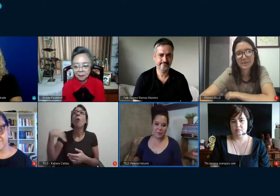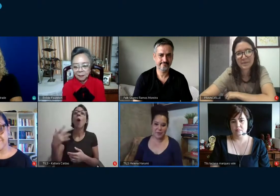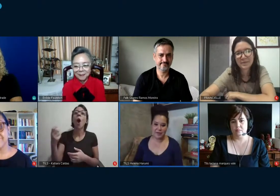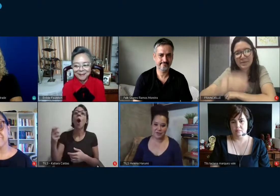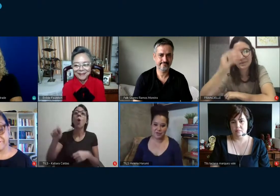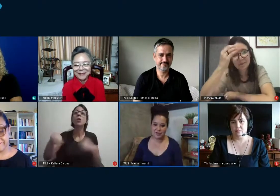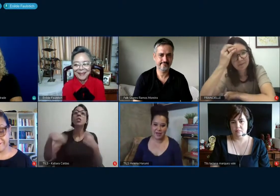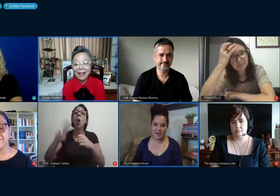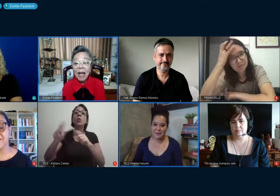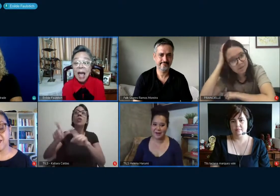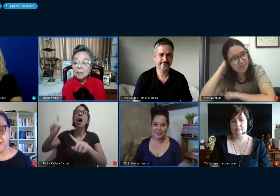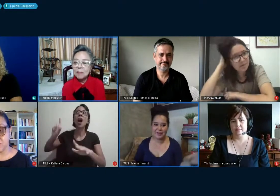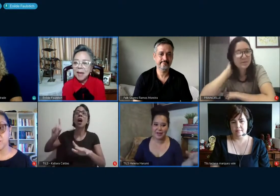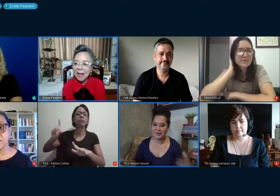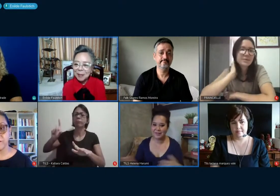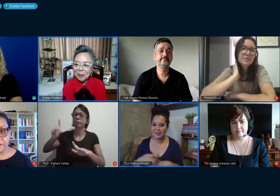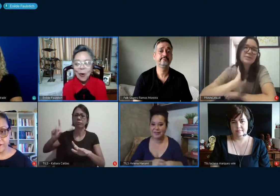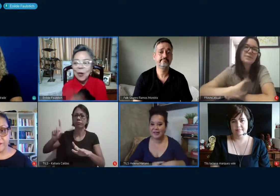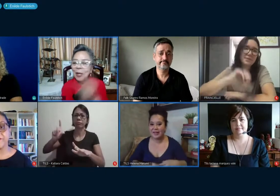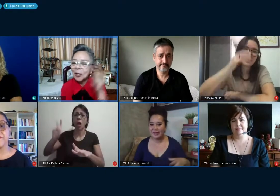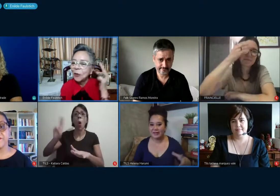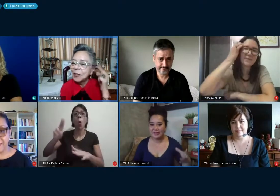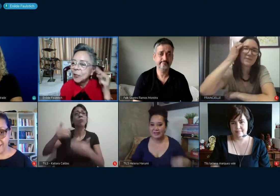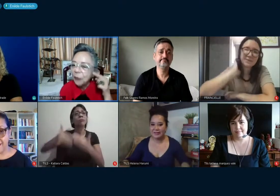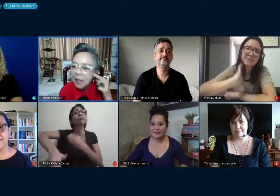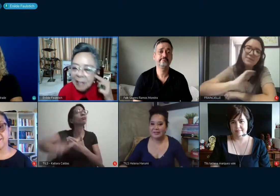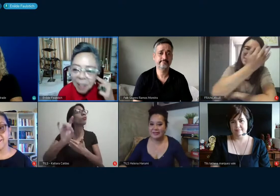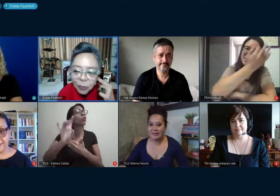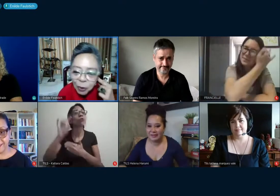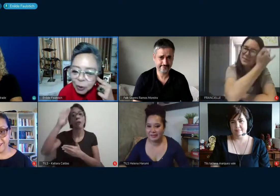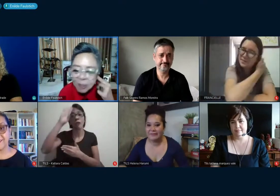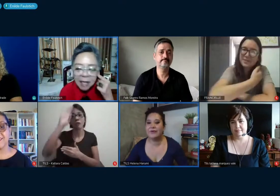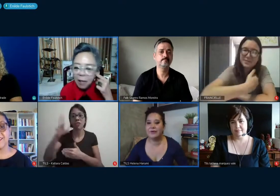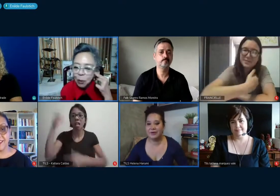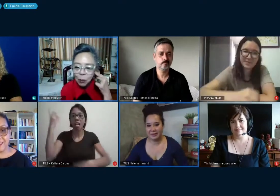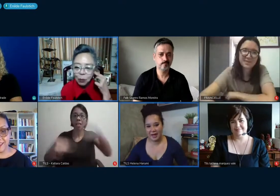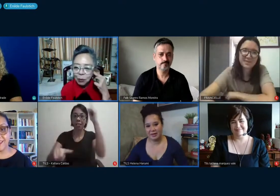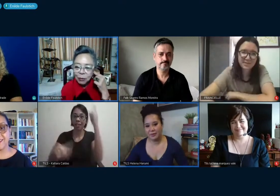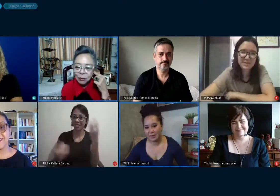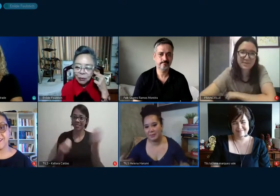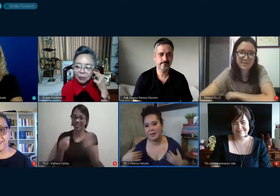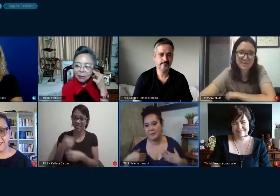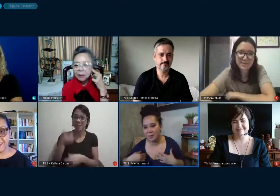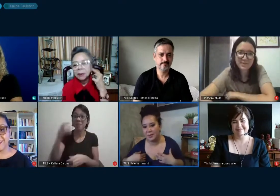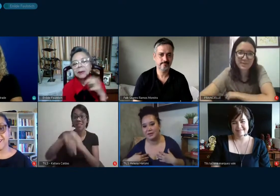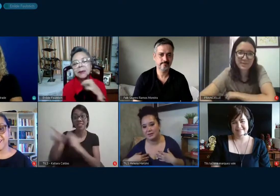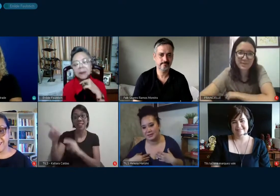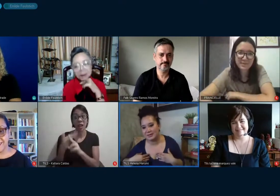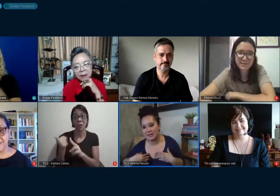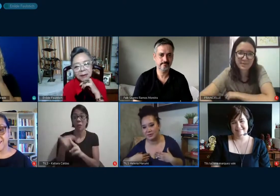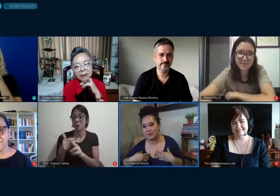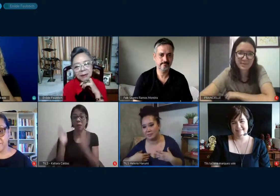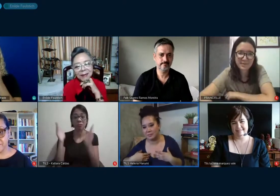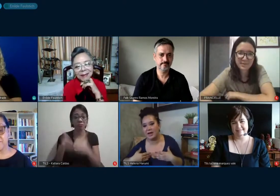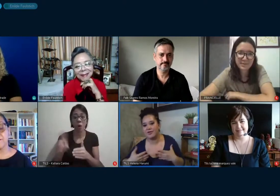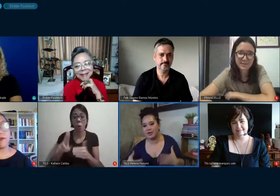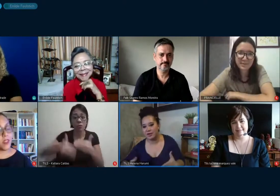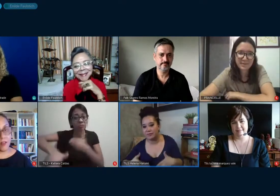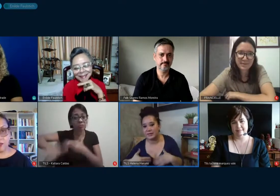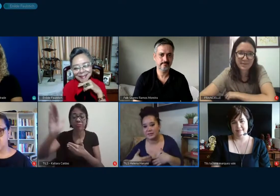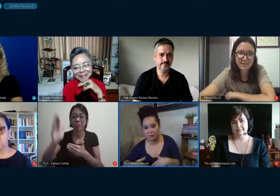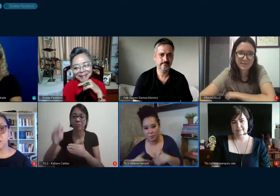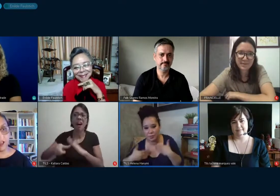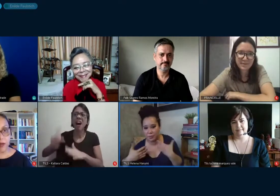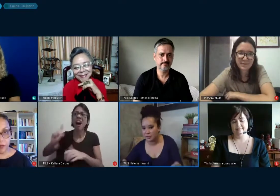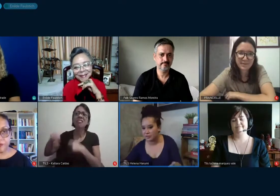usava anteriormente. Já é praticamente... Olha que você fez a revolução! Foi. Lá na UNB, pelo menos, assim, para a